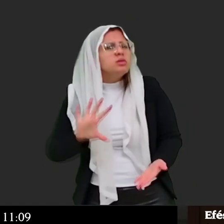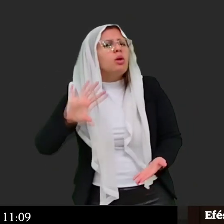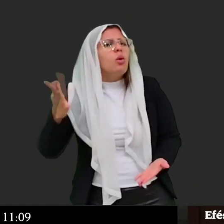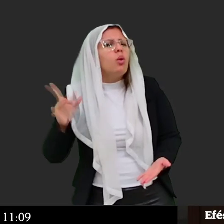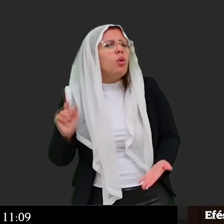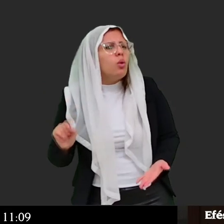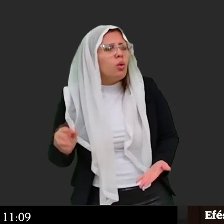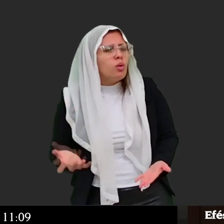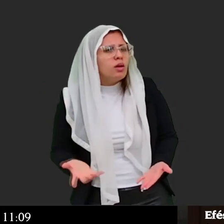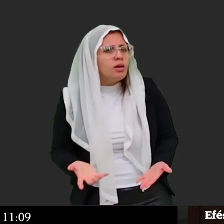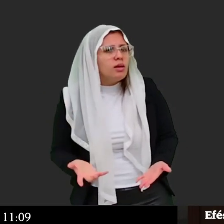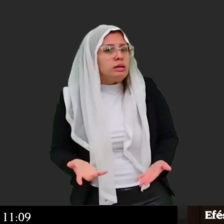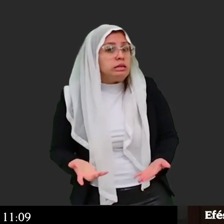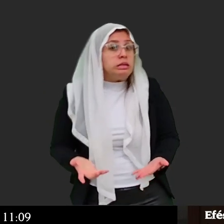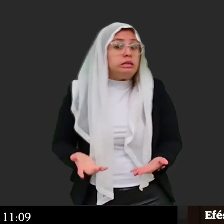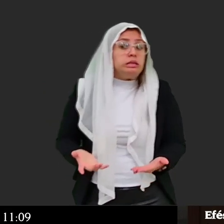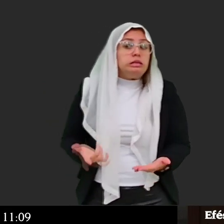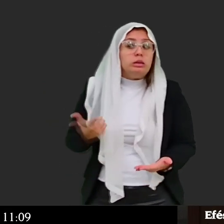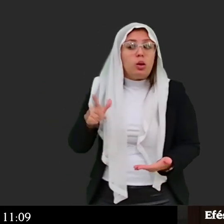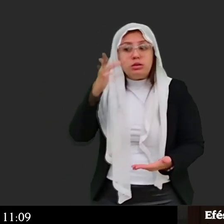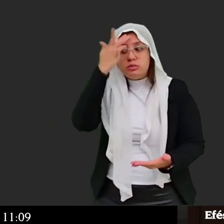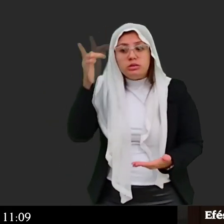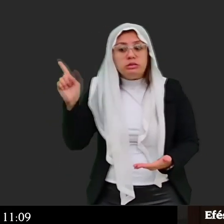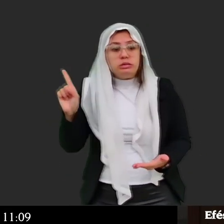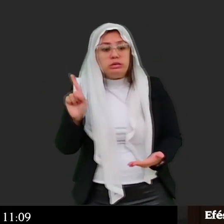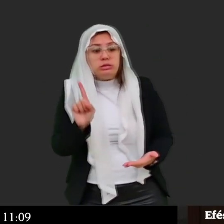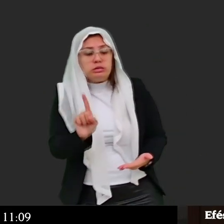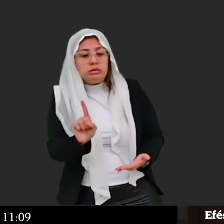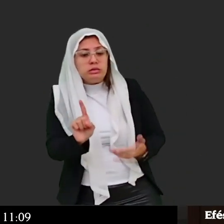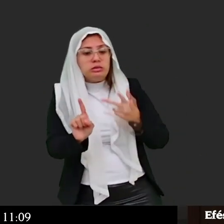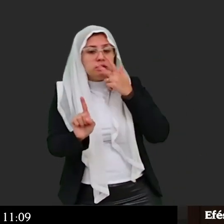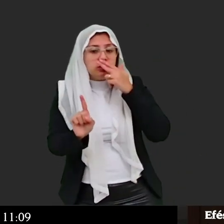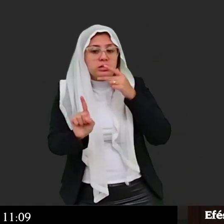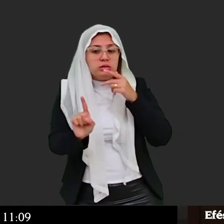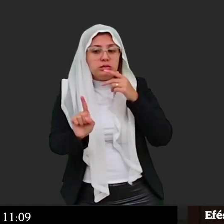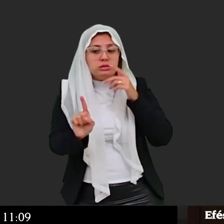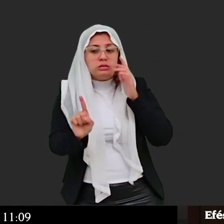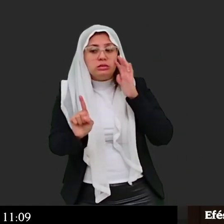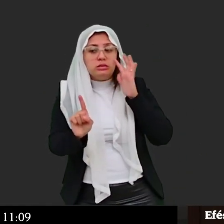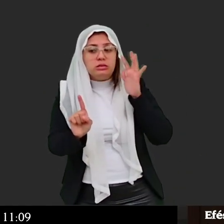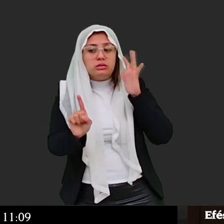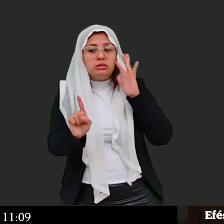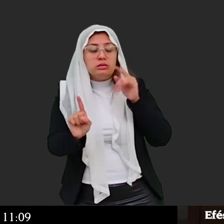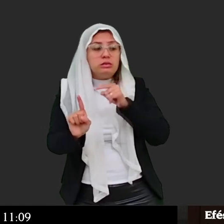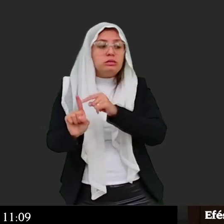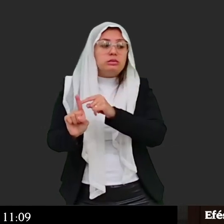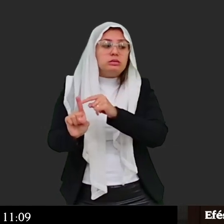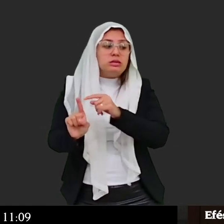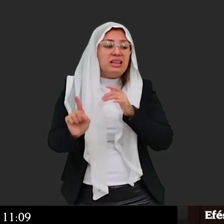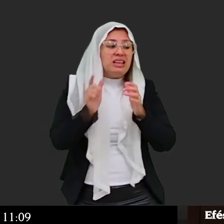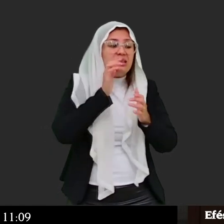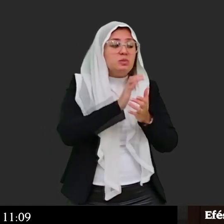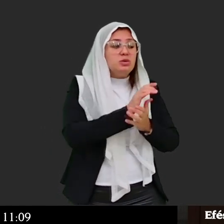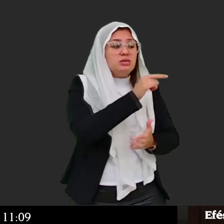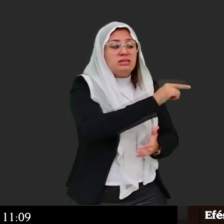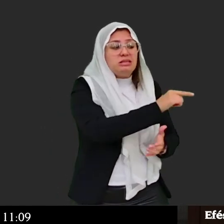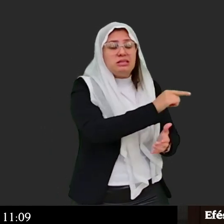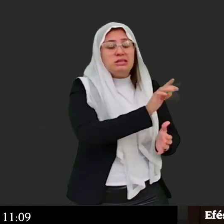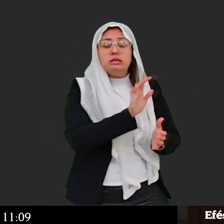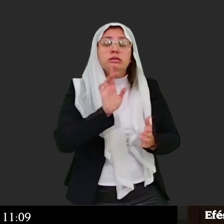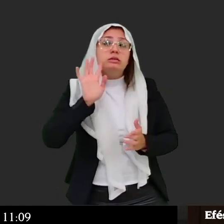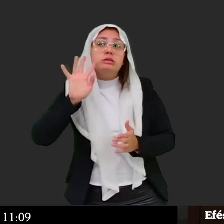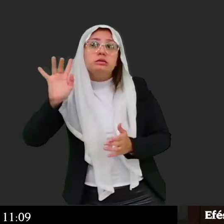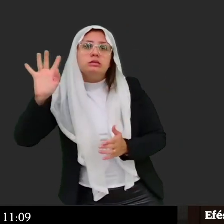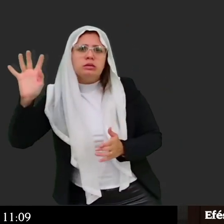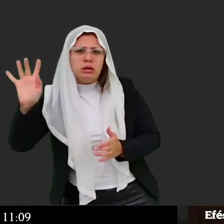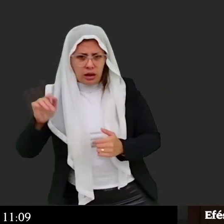Será que tem um terceiro aí? Será que a tua mente está voltada para outras coisas? Será que tem alguém querendo